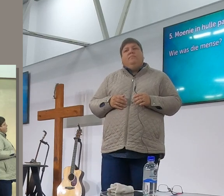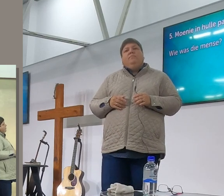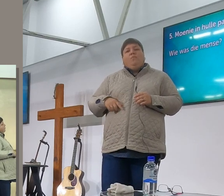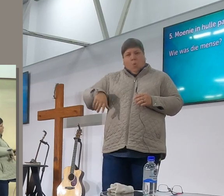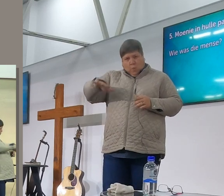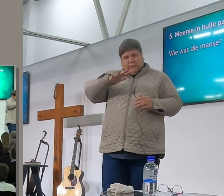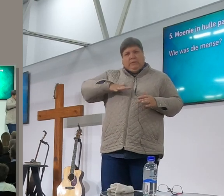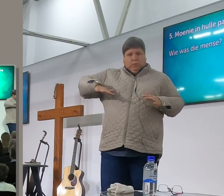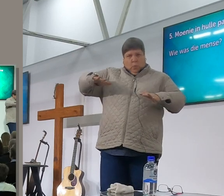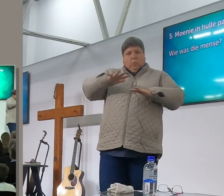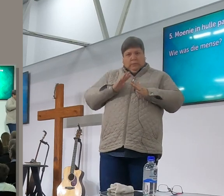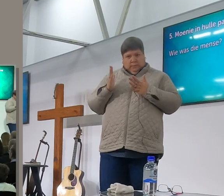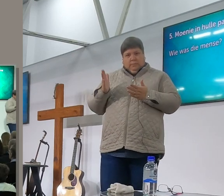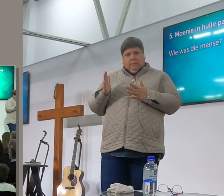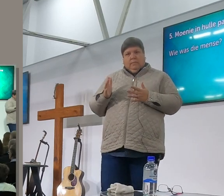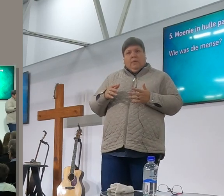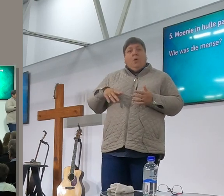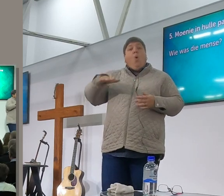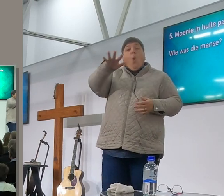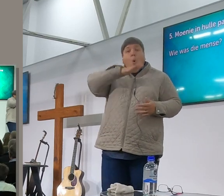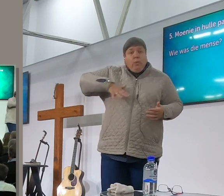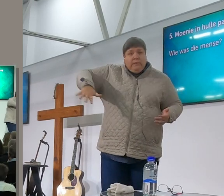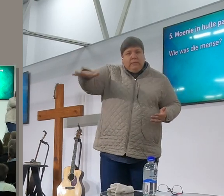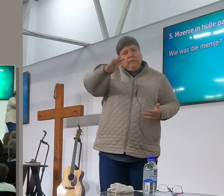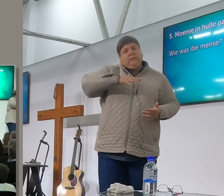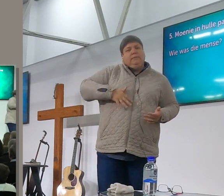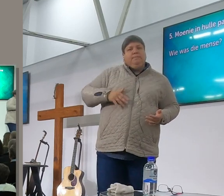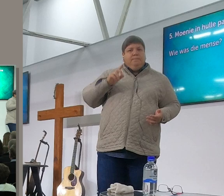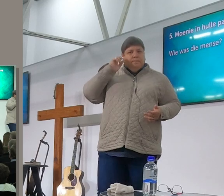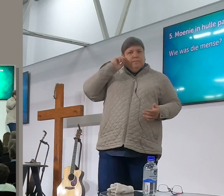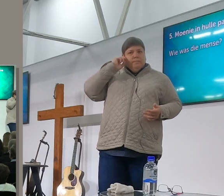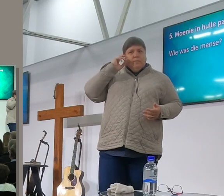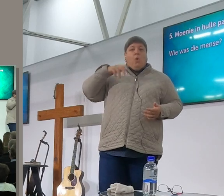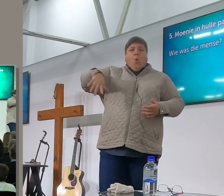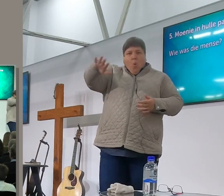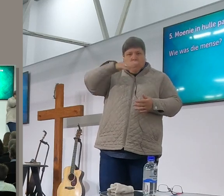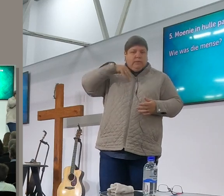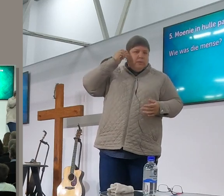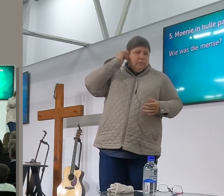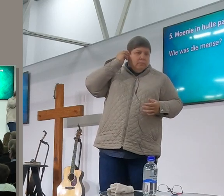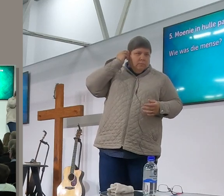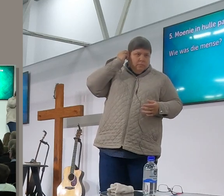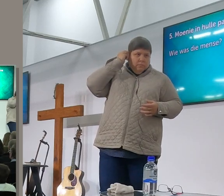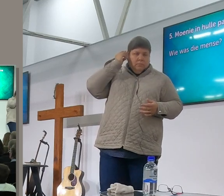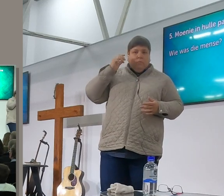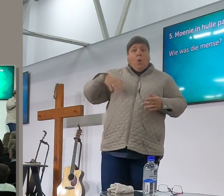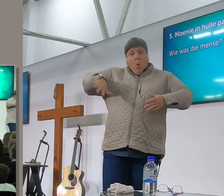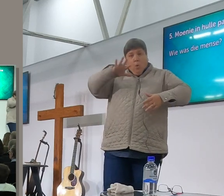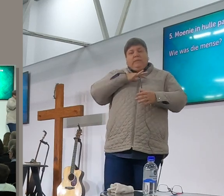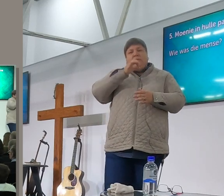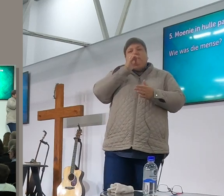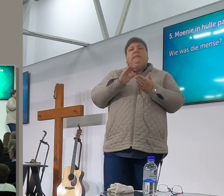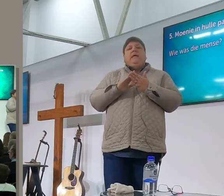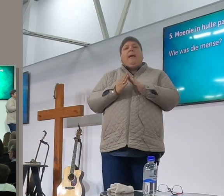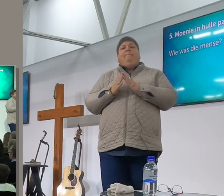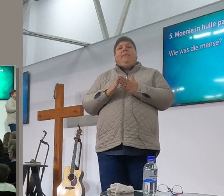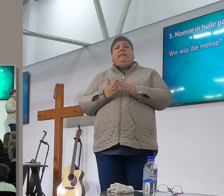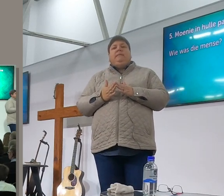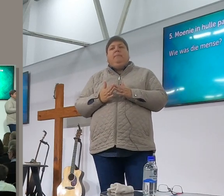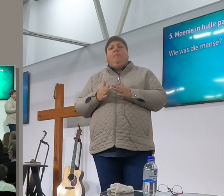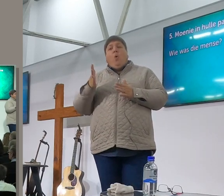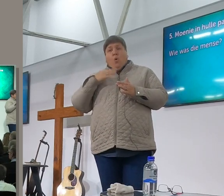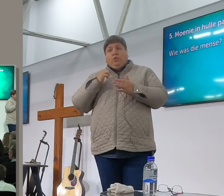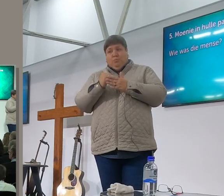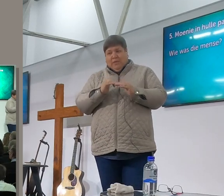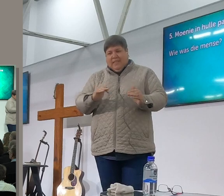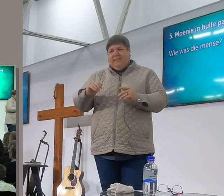dis ons. Ok, op die telling van 3, 1, 2, 3, dis? Ok, nie, harder, dis? Dis ons. Ons is die gemeenskap, ons is die wat die kinders vir Jesus